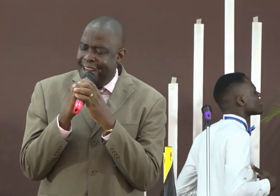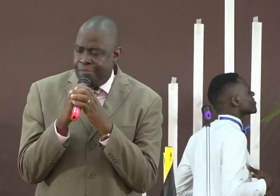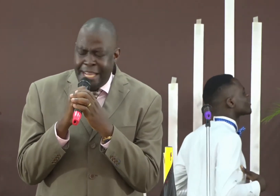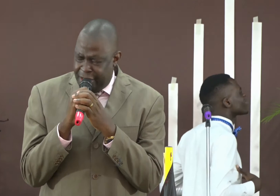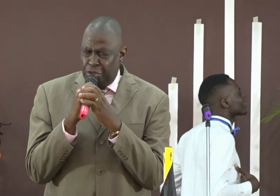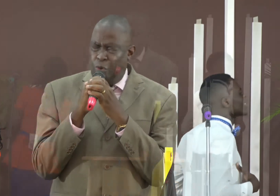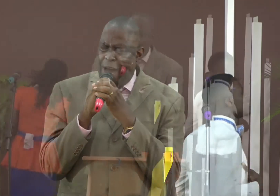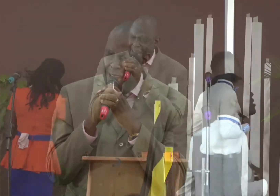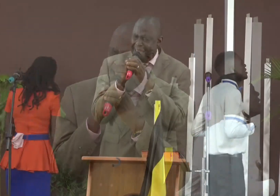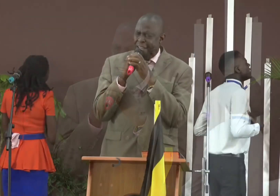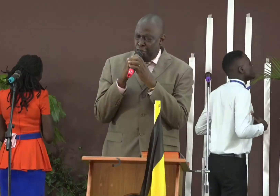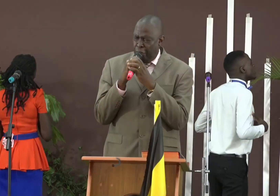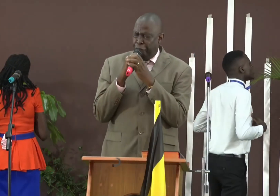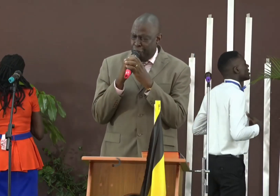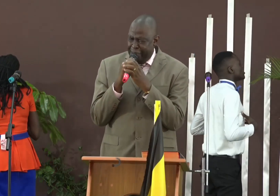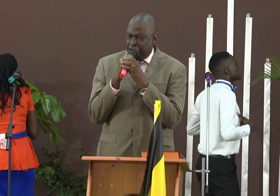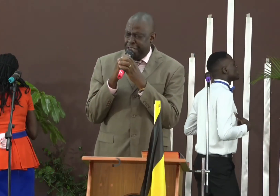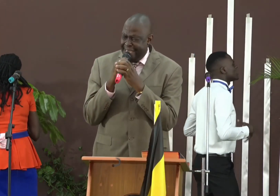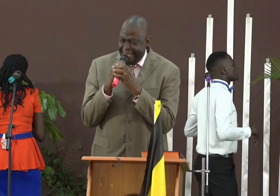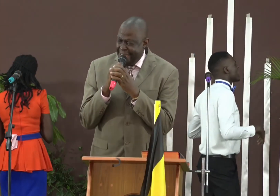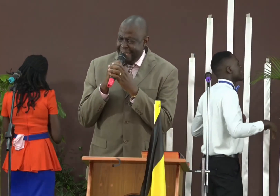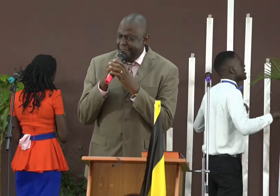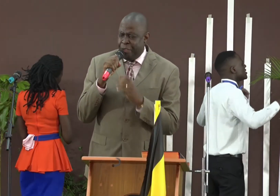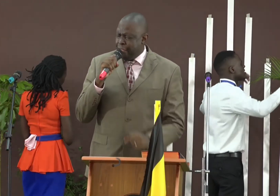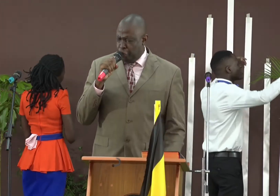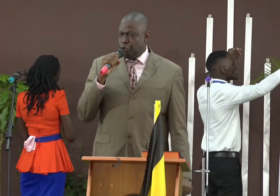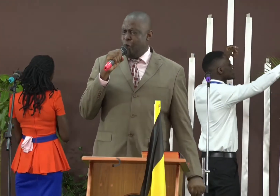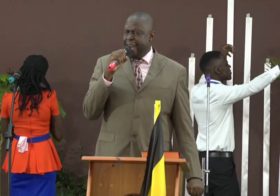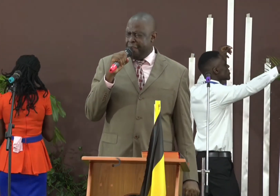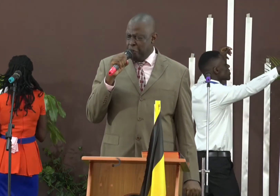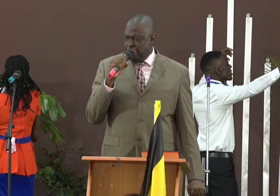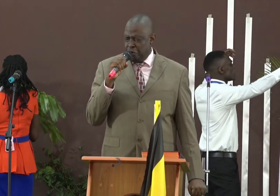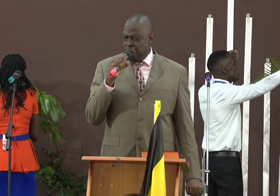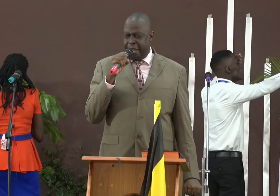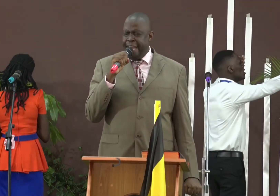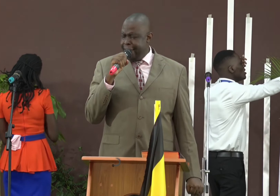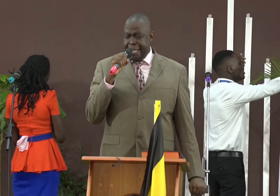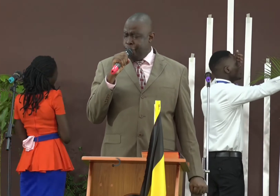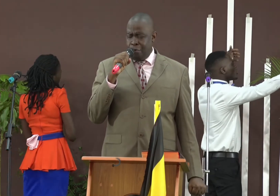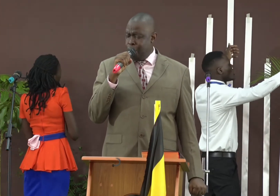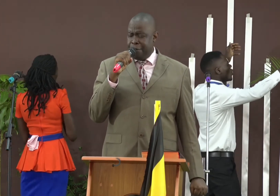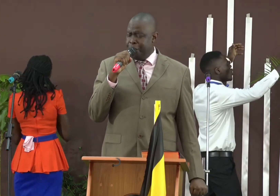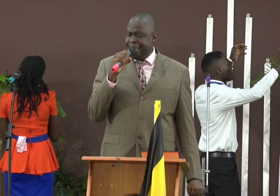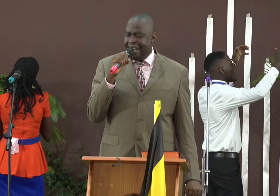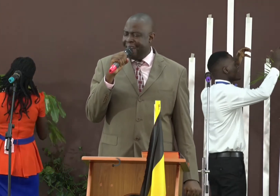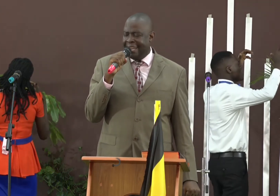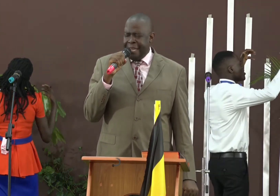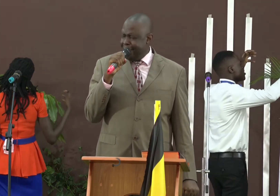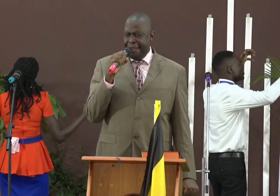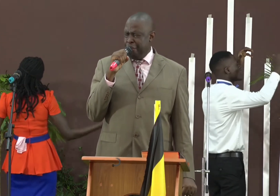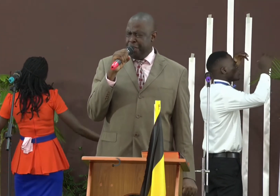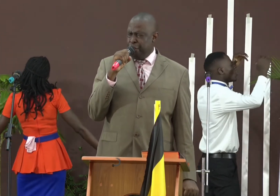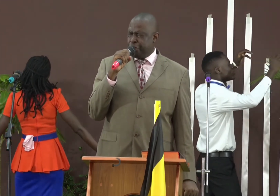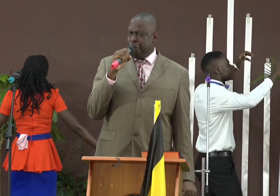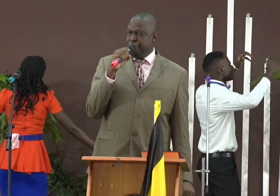okufa Toto wayeri okufo kwechirende Toto wayo Yeri obobe wona